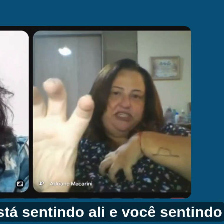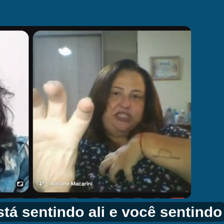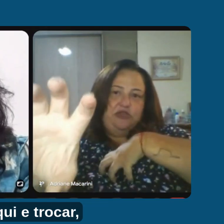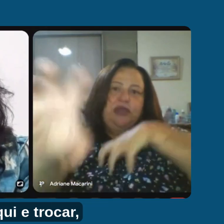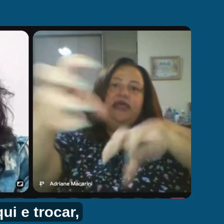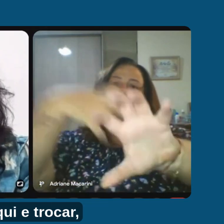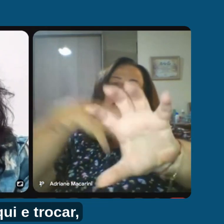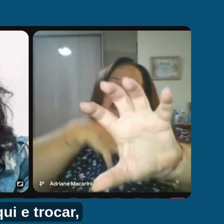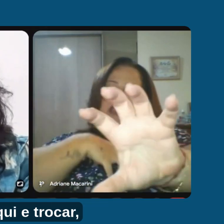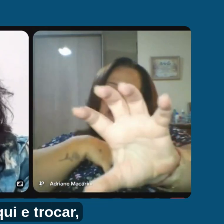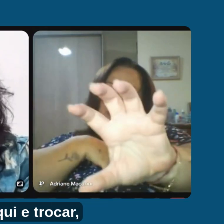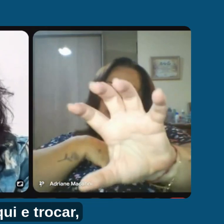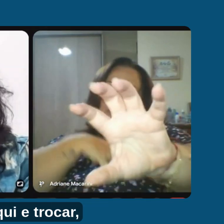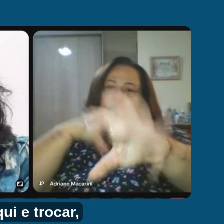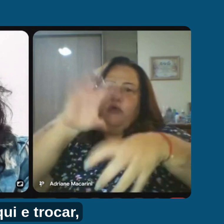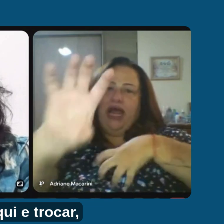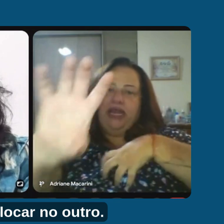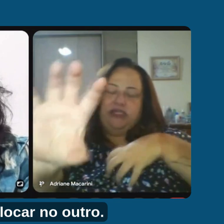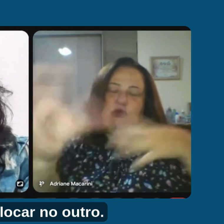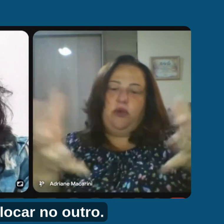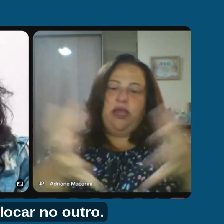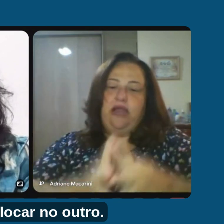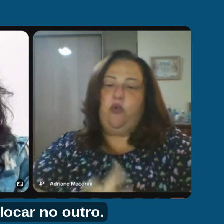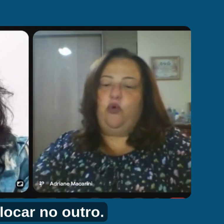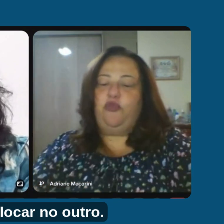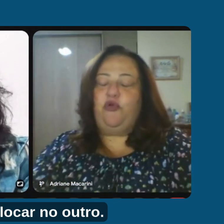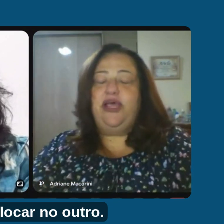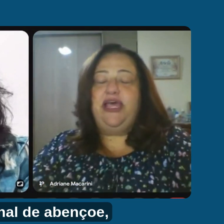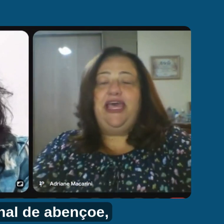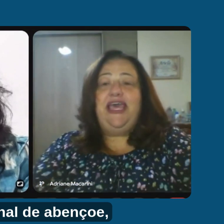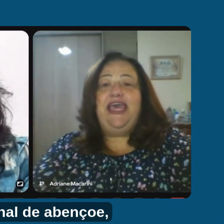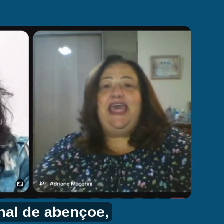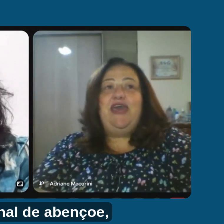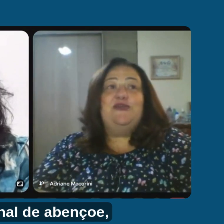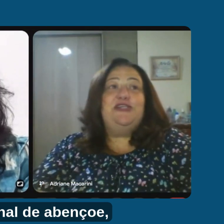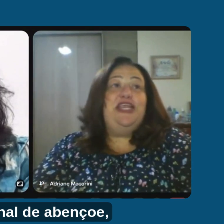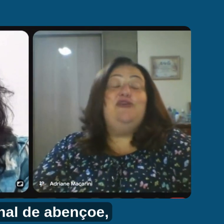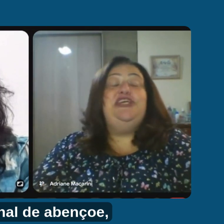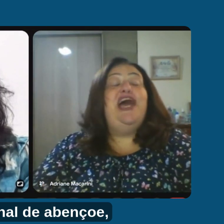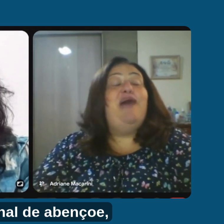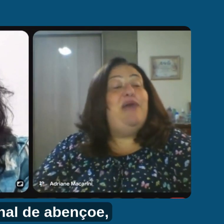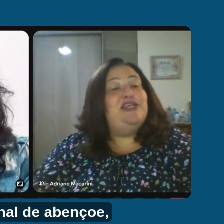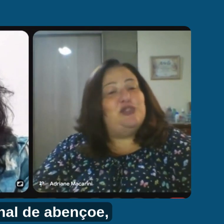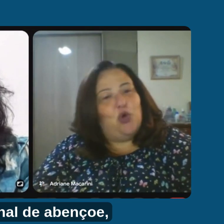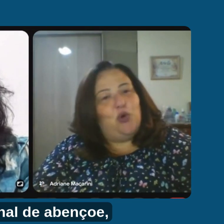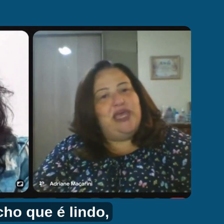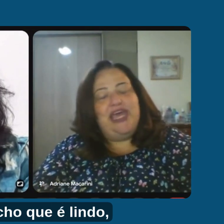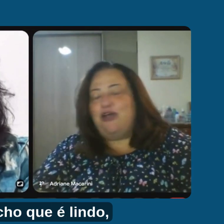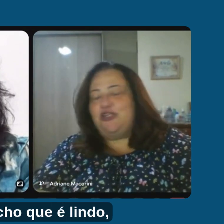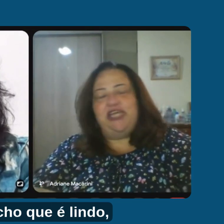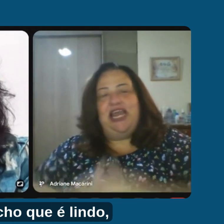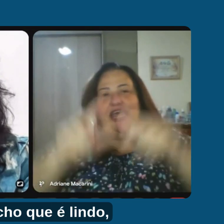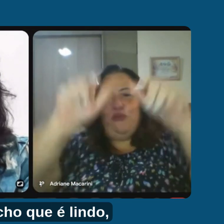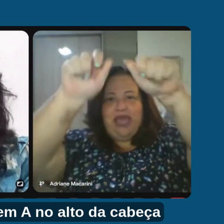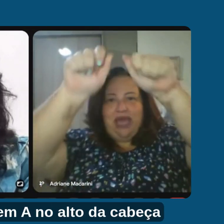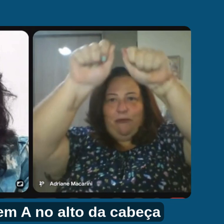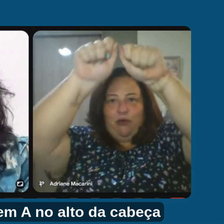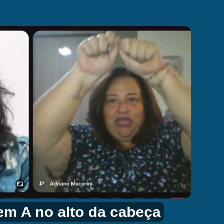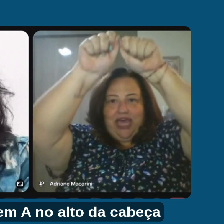sentindo aqui e trocar, né? Se colocar no outro. E o sinal de abençoe, que acho que é lindo, que é a mão em